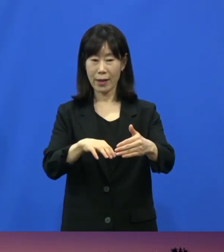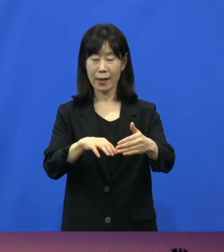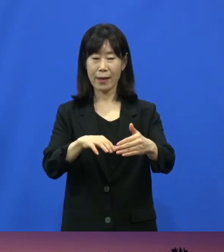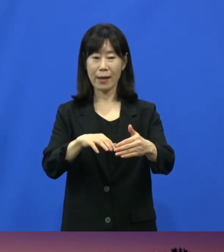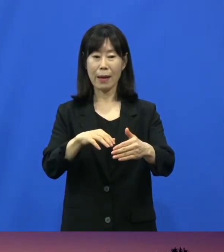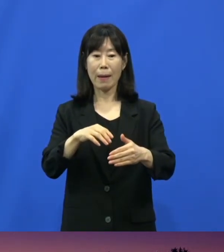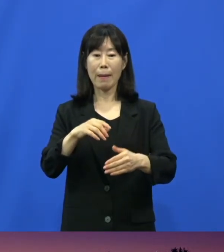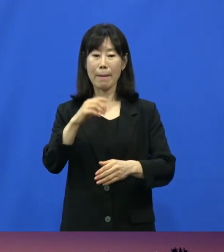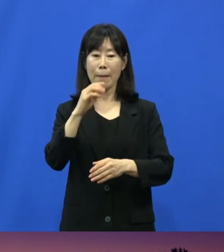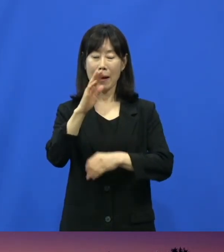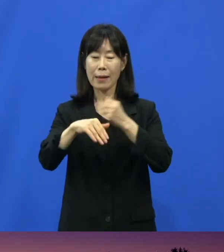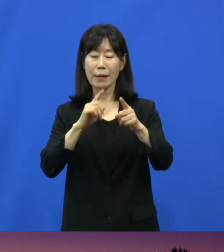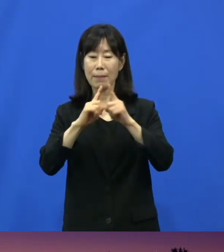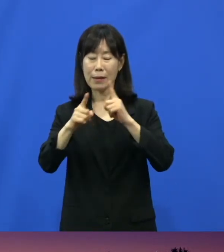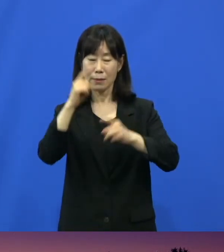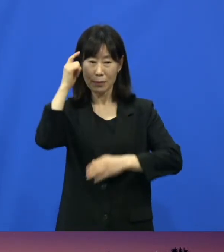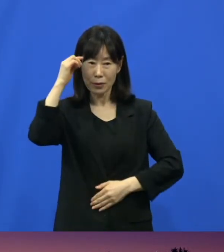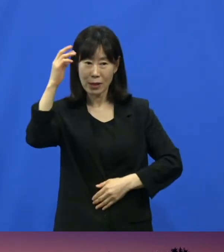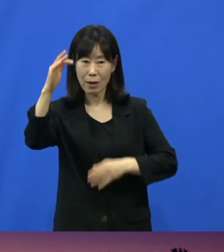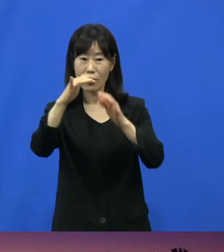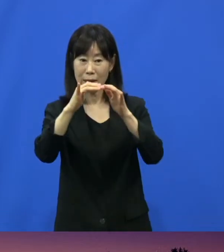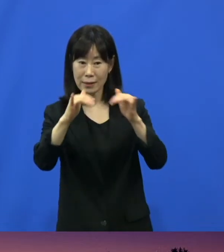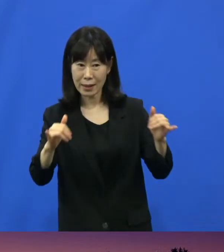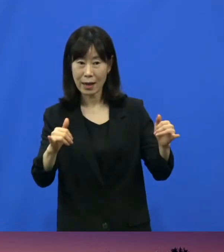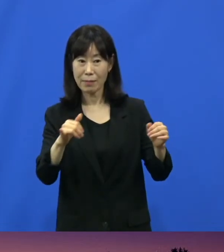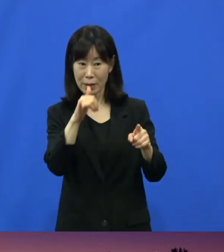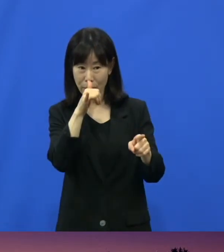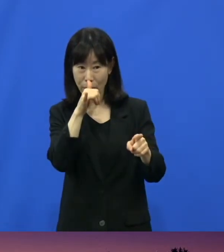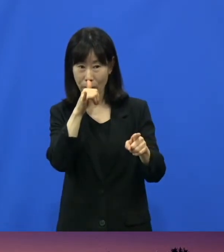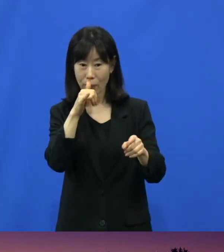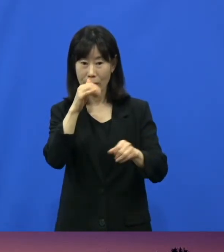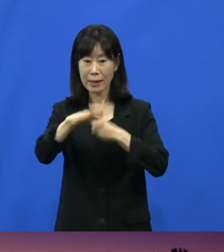거기서 결정돼요. 놀라운 거예요, 여러분.